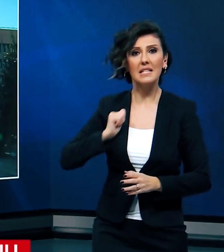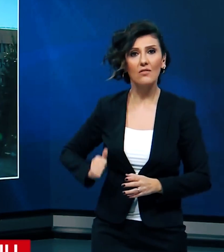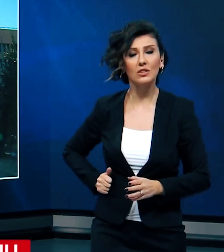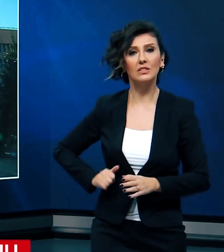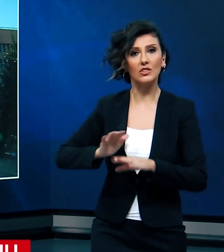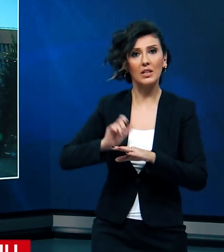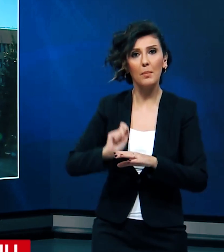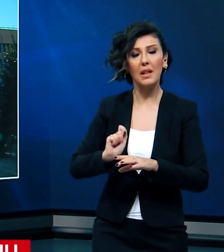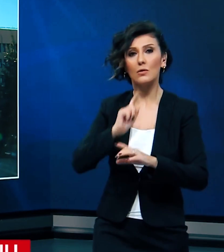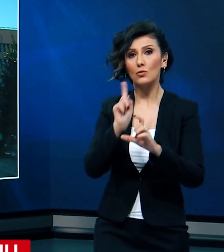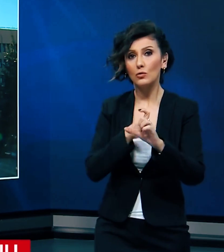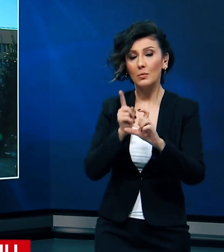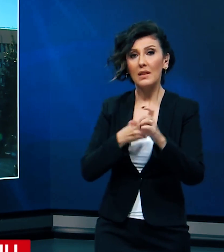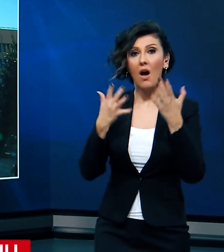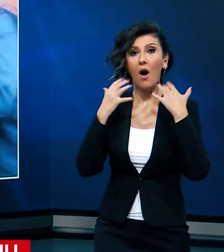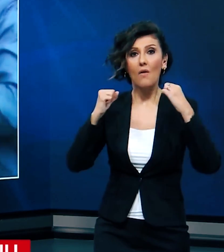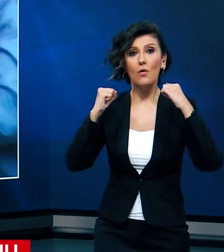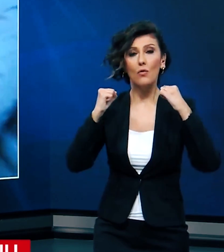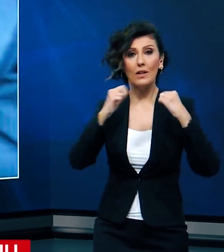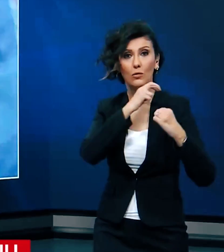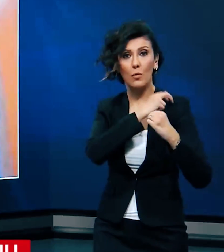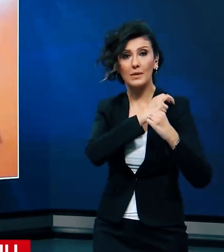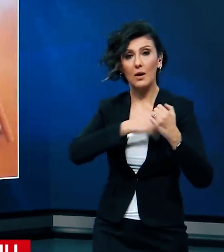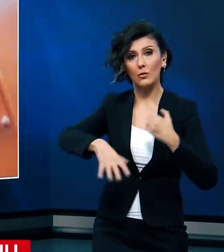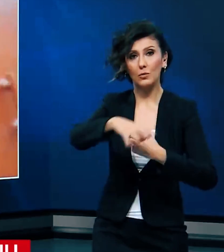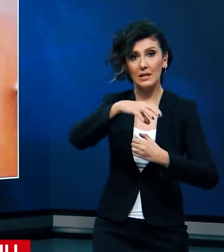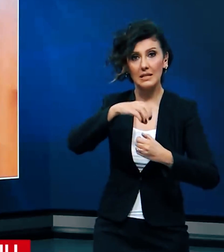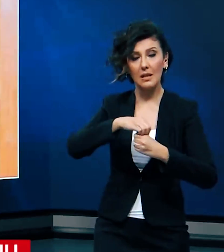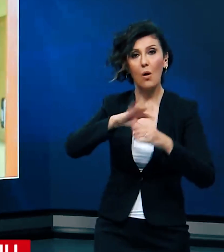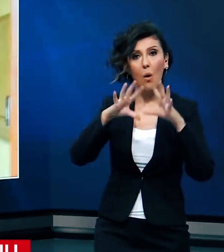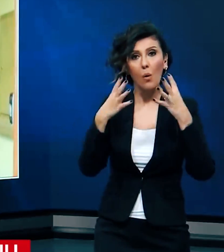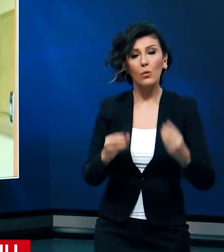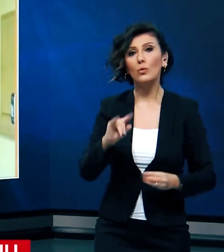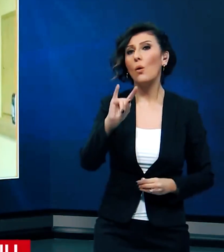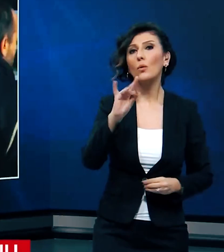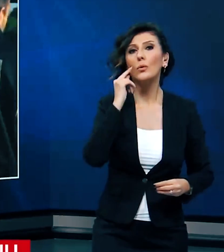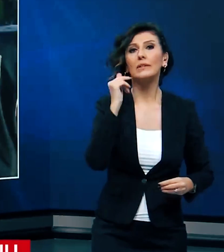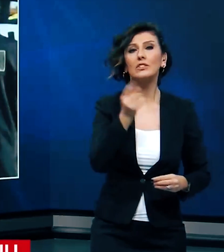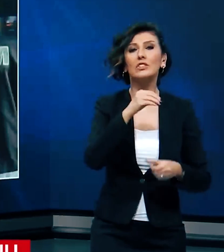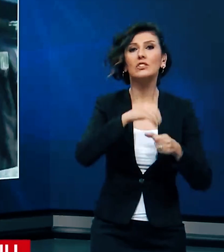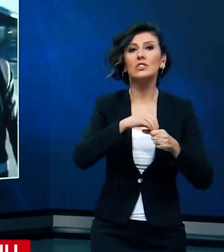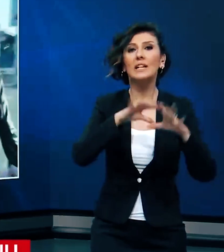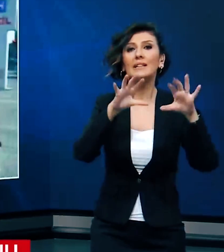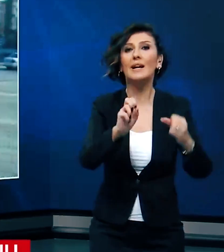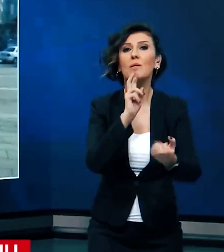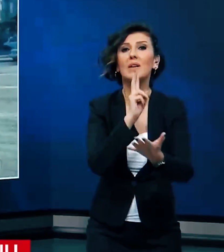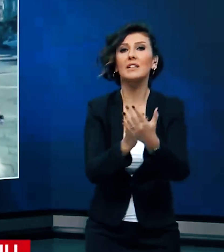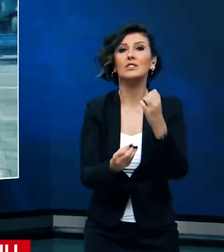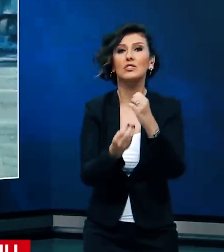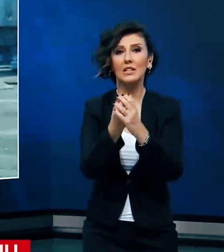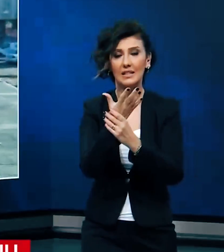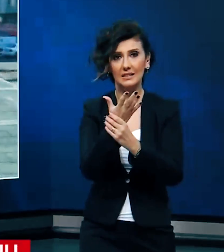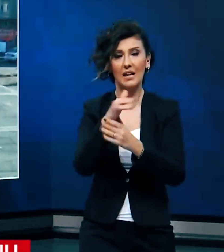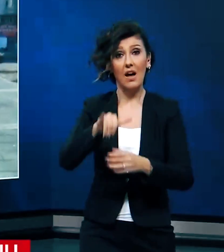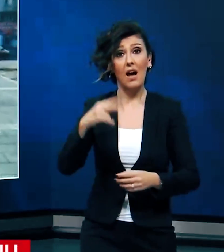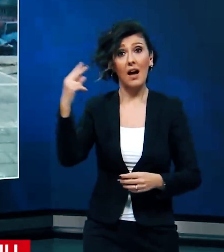Cumhuriyet Başsavcılığınca yürütülen soruşturmada Hava Kuvvetleri Komutanlığı bünyesinde bulunan 14 kişi için yakalama kararı